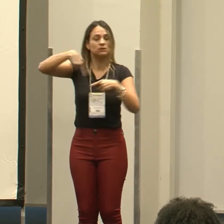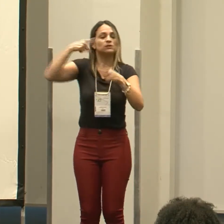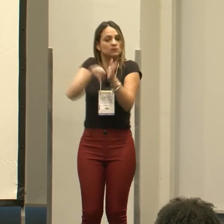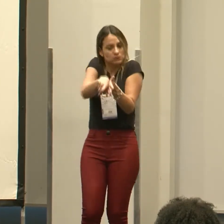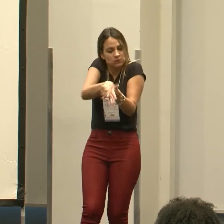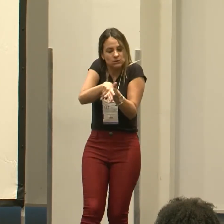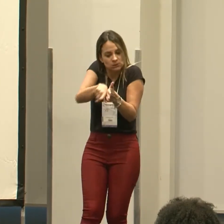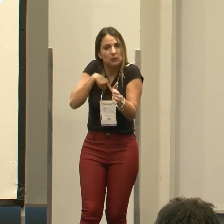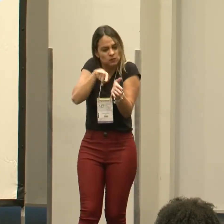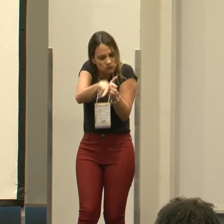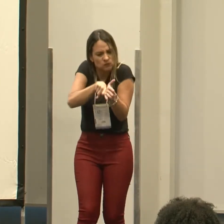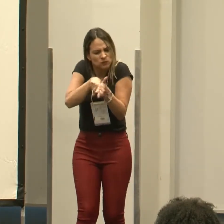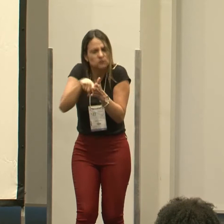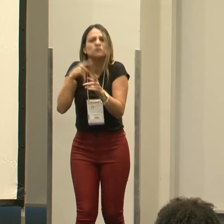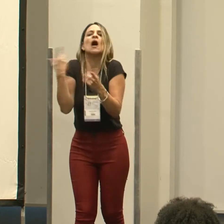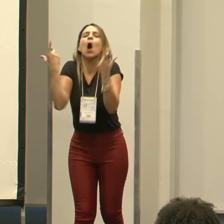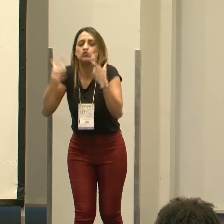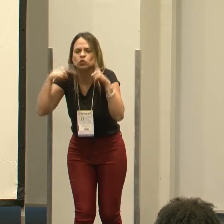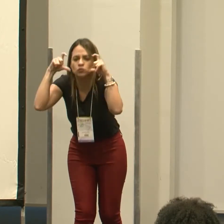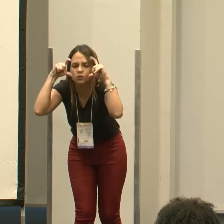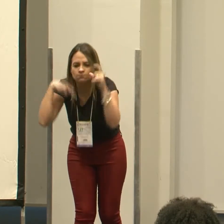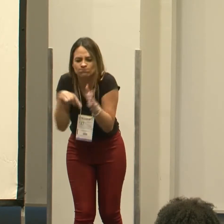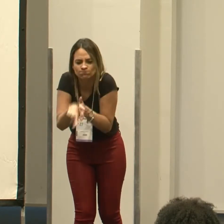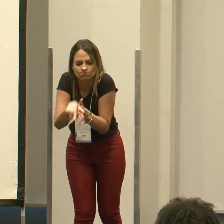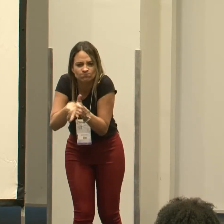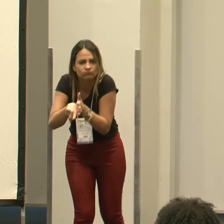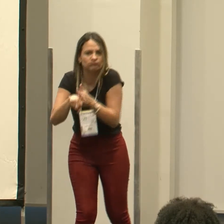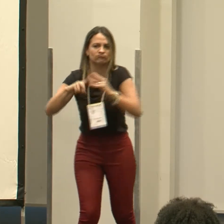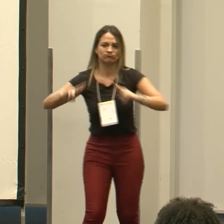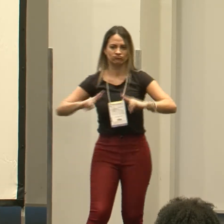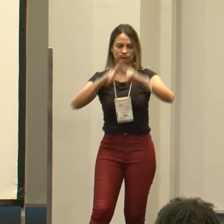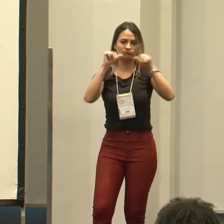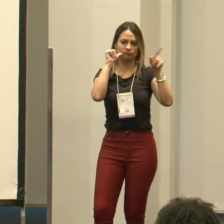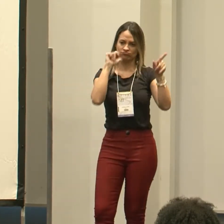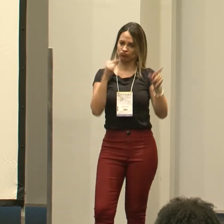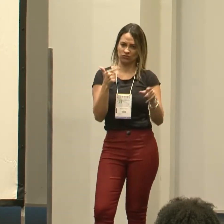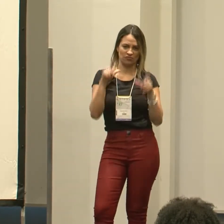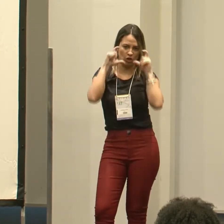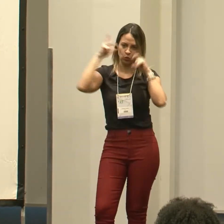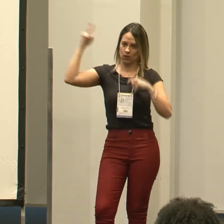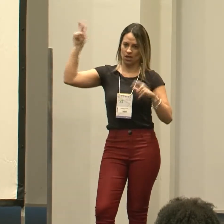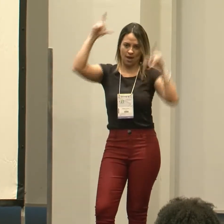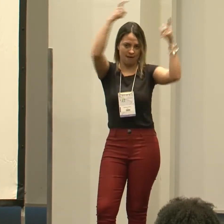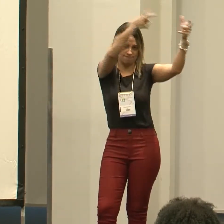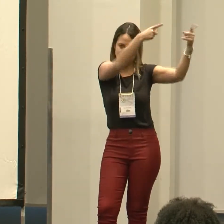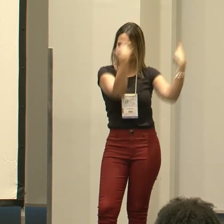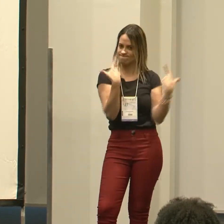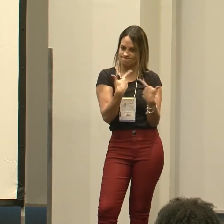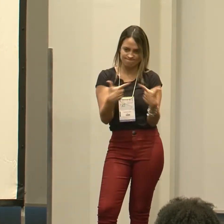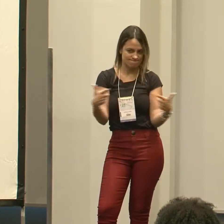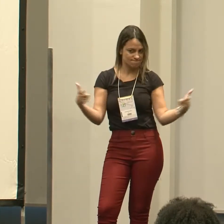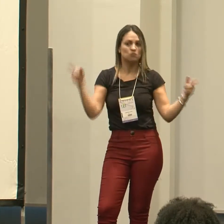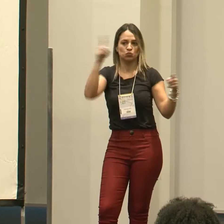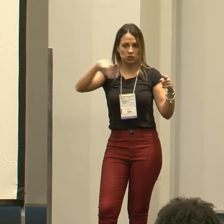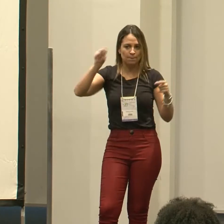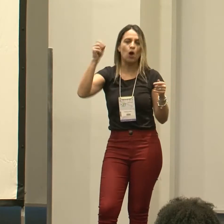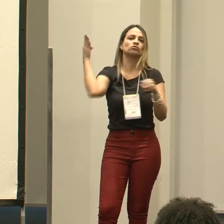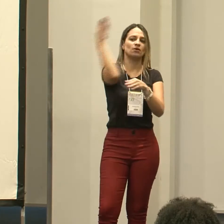solicitando a criação de um instituto, o E que foi enviado. E nós não